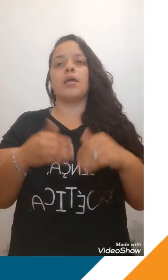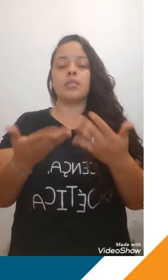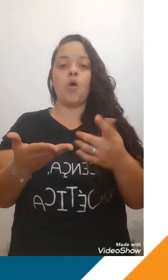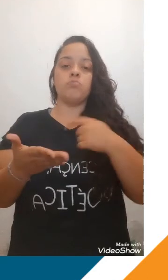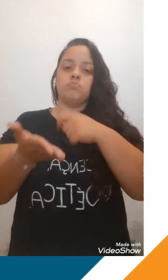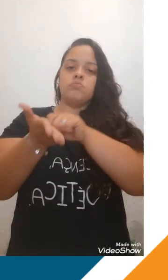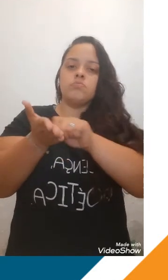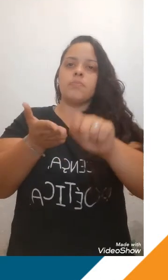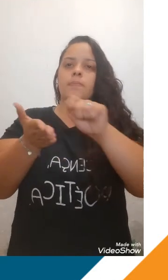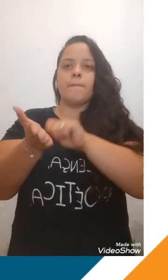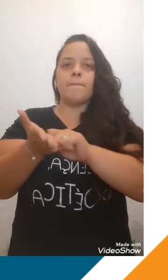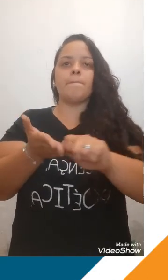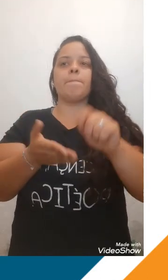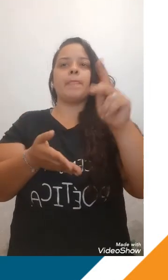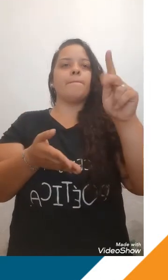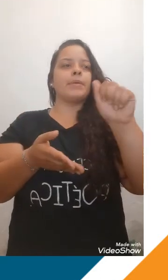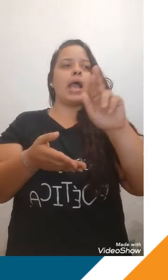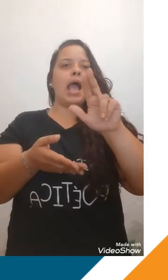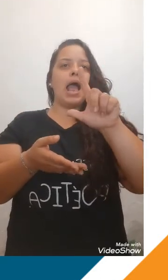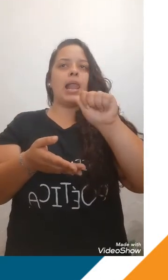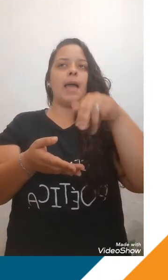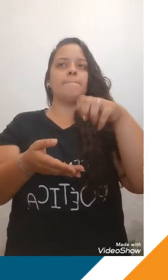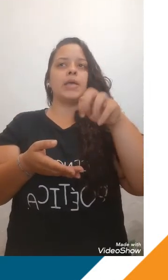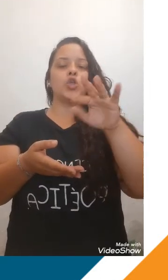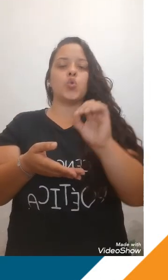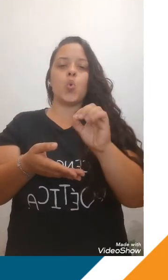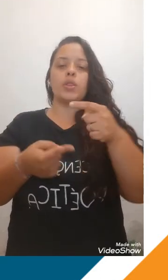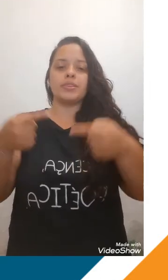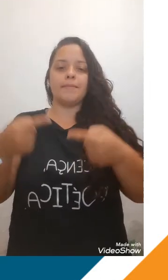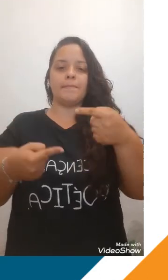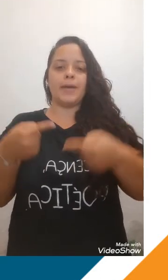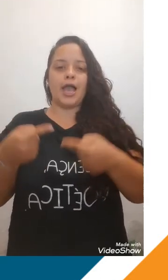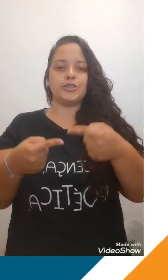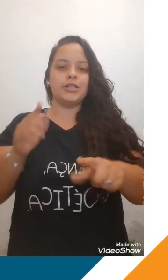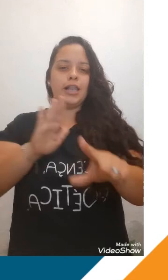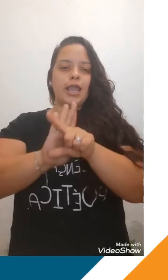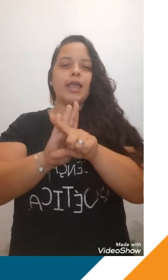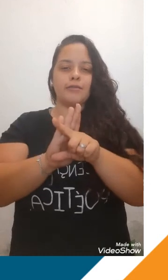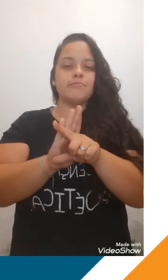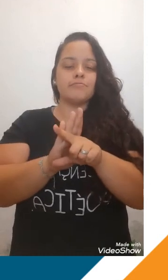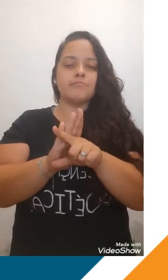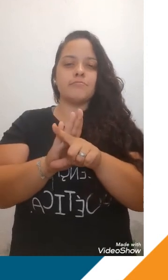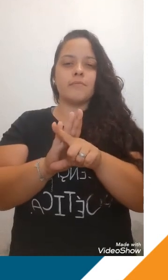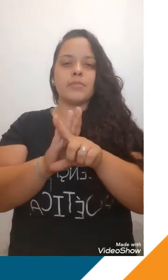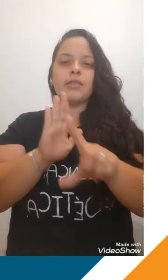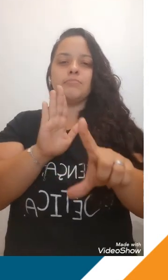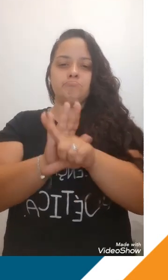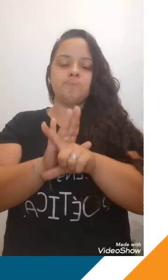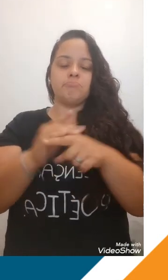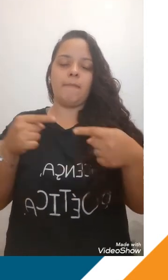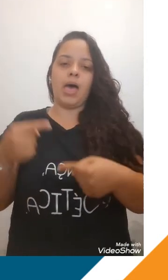no parlamento, ou seja, no debate legislativo, no debate de leis.